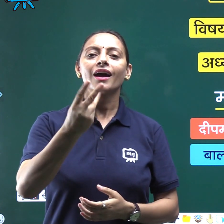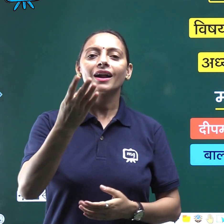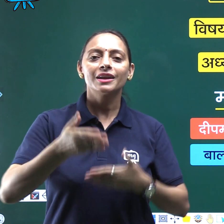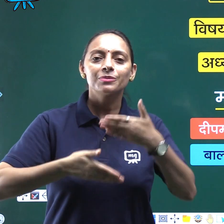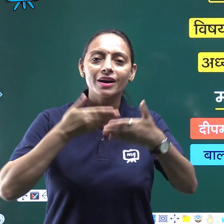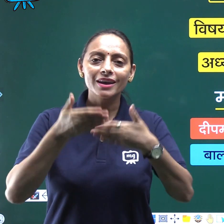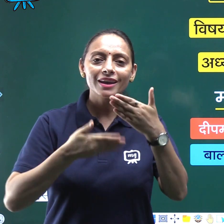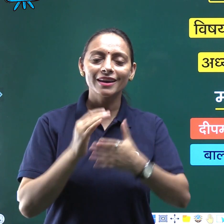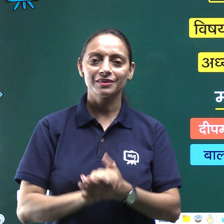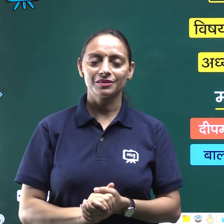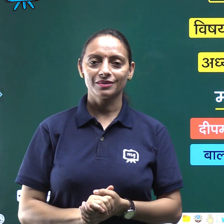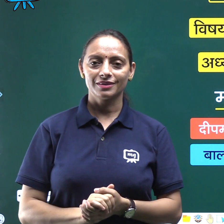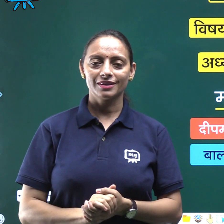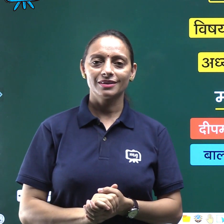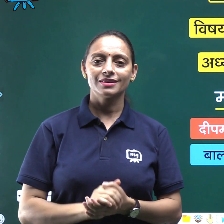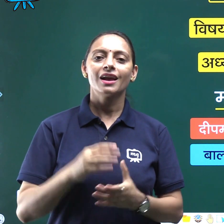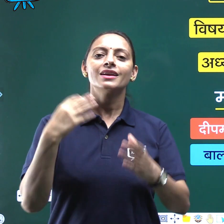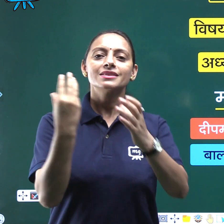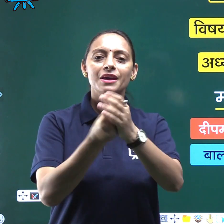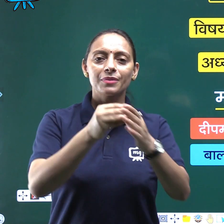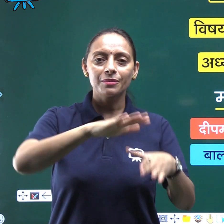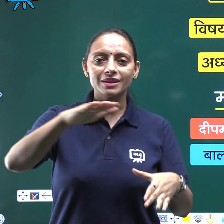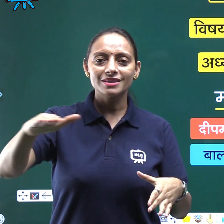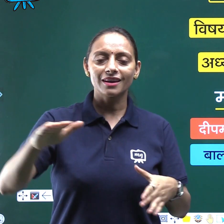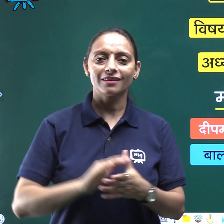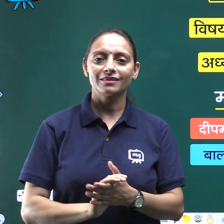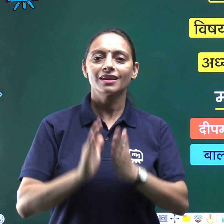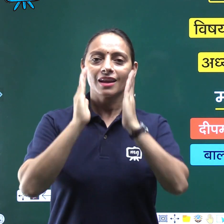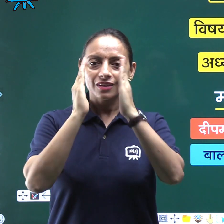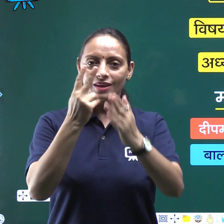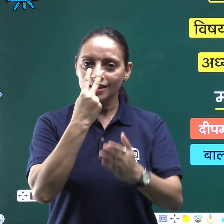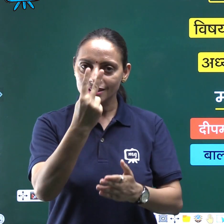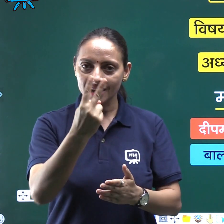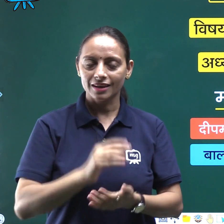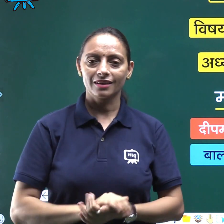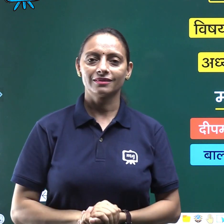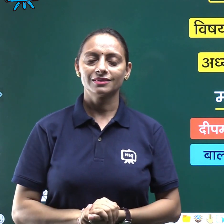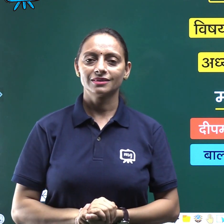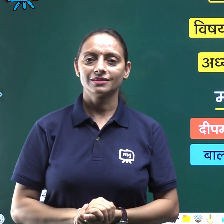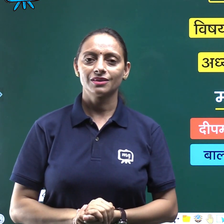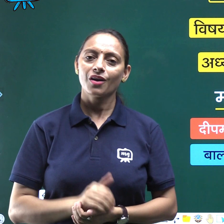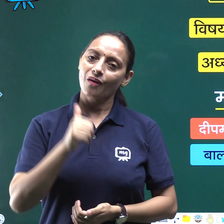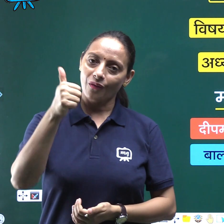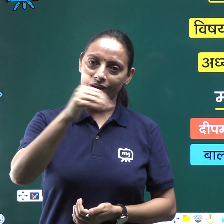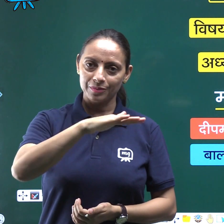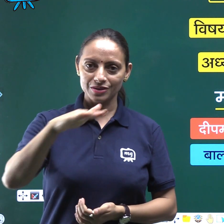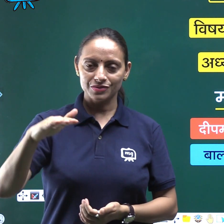पढ़ेंगे। सभी बच्चे ध्यान से देखेंगे, ठीक है